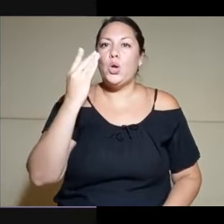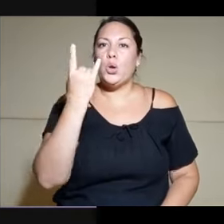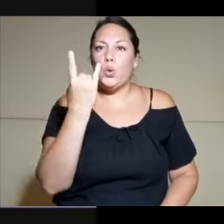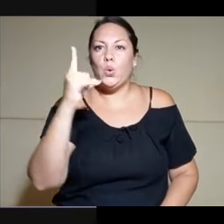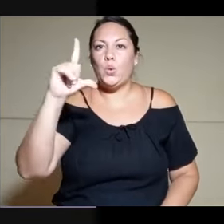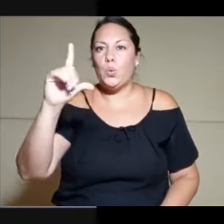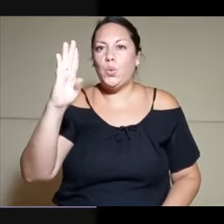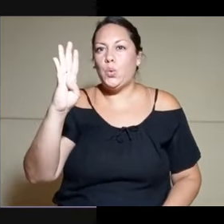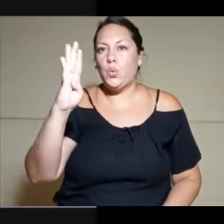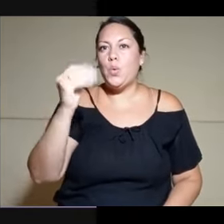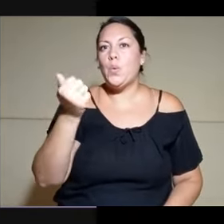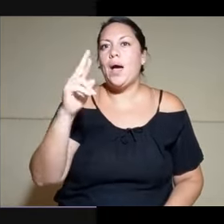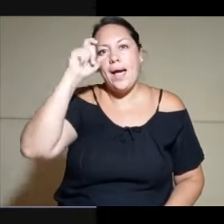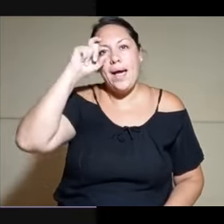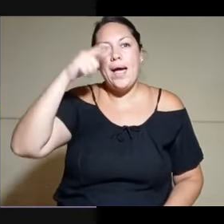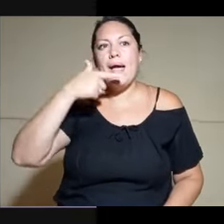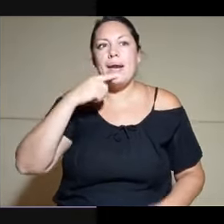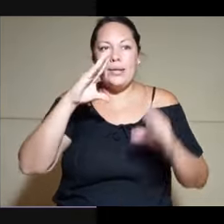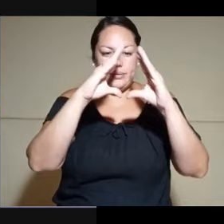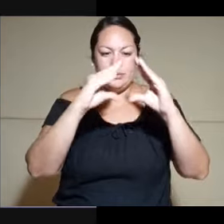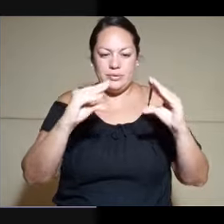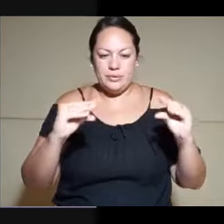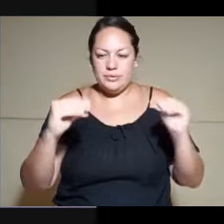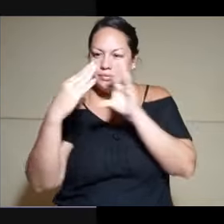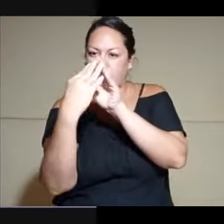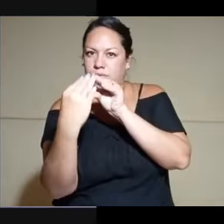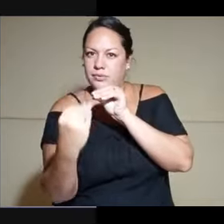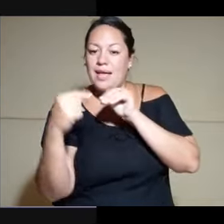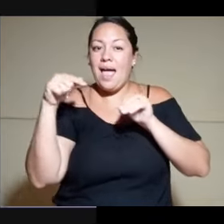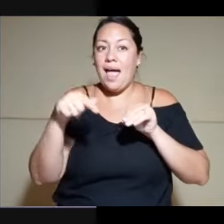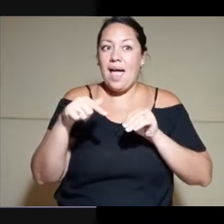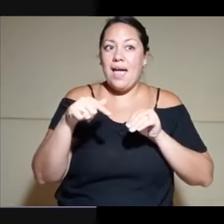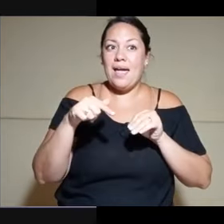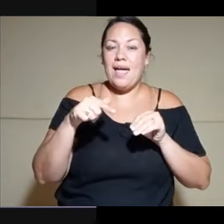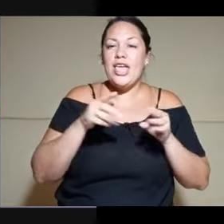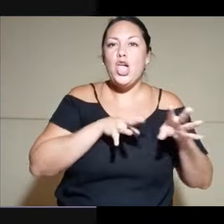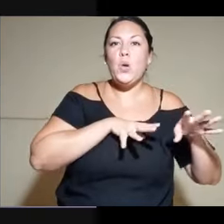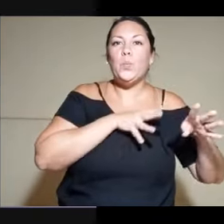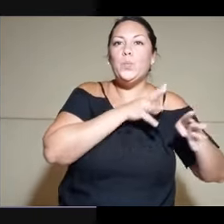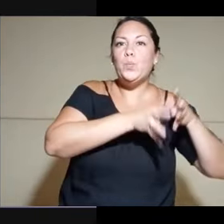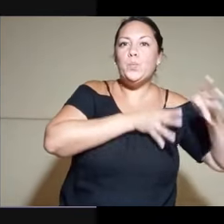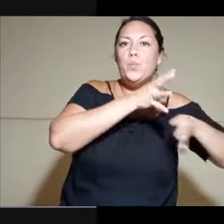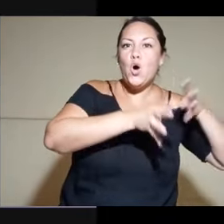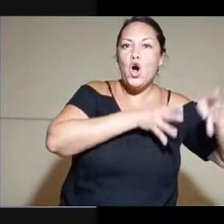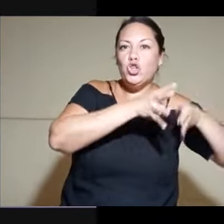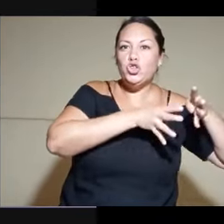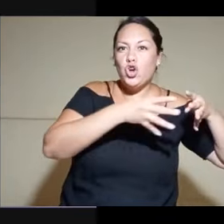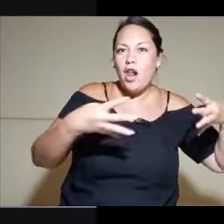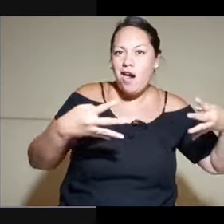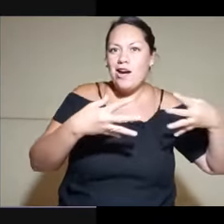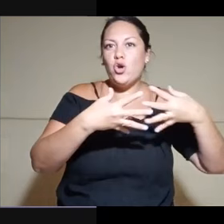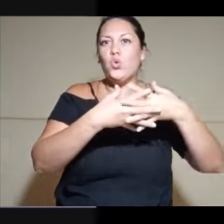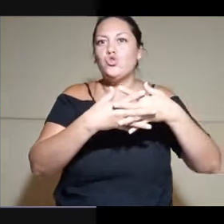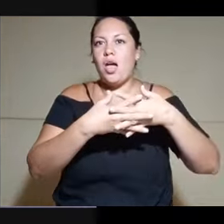pirámides. Acá aparecen las pirámides vulvares. Y en estas zonas del bulbo, de las pirámides vulvares, es donde se